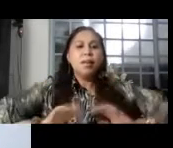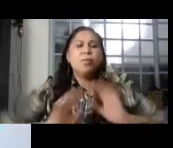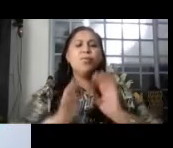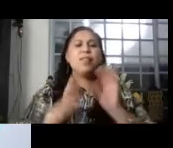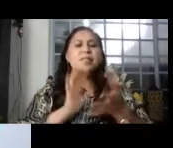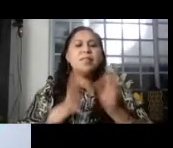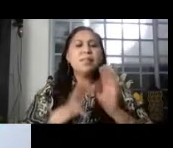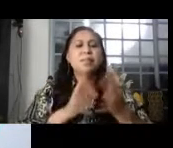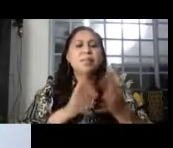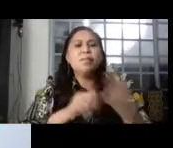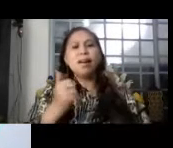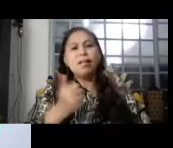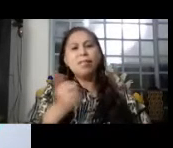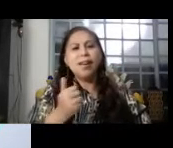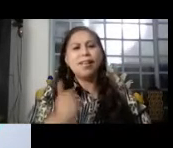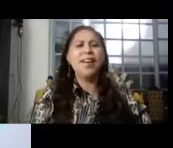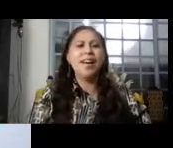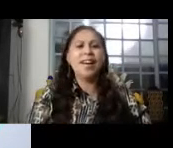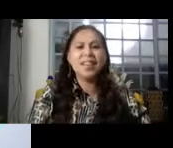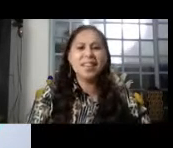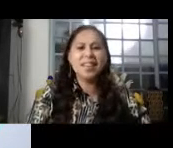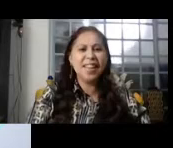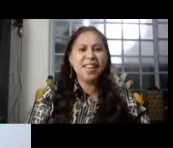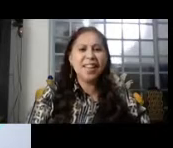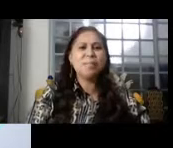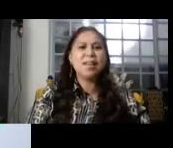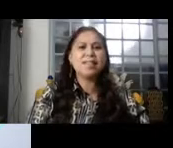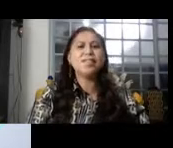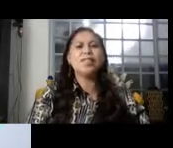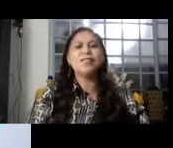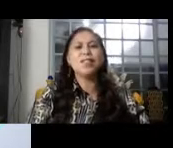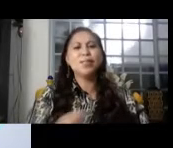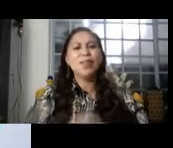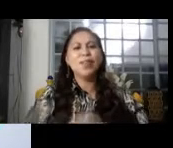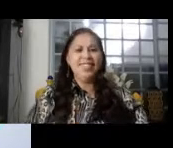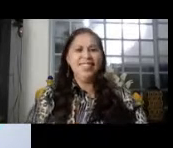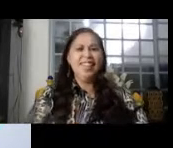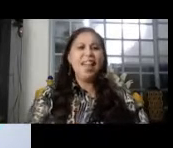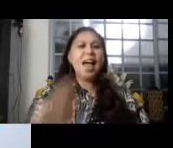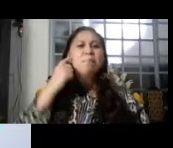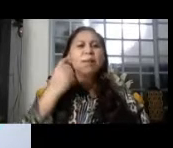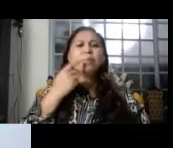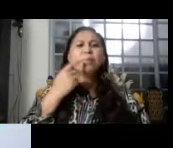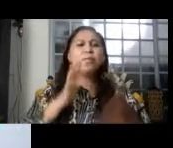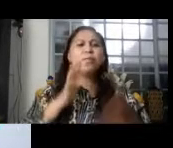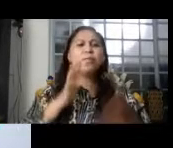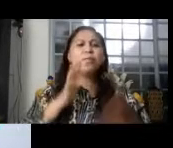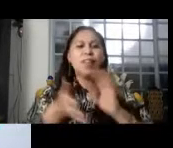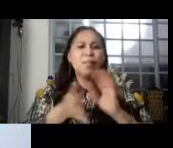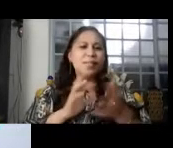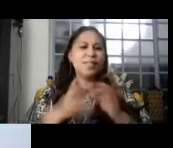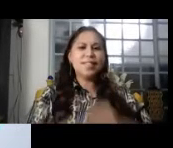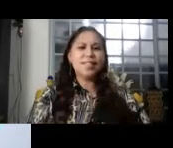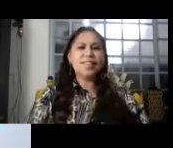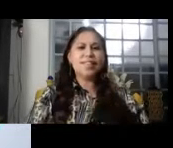eu estou fazendo Libras igual a Helena, né? A minha assistente virtual. Aí para o surdo fica